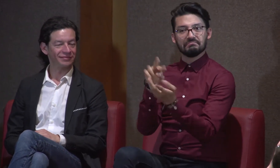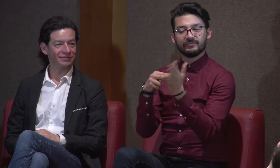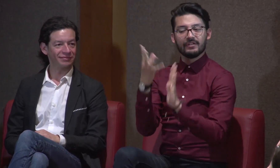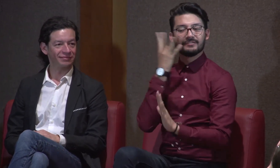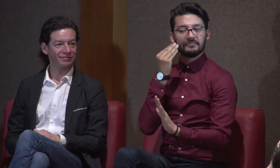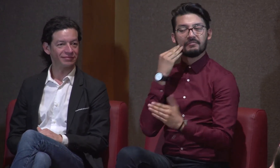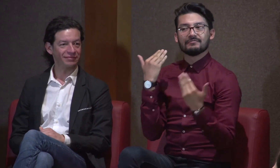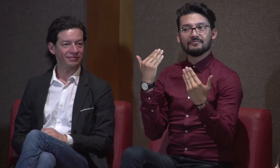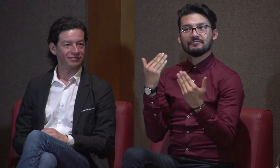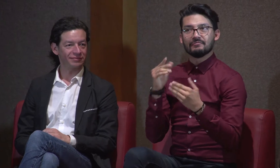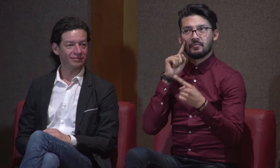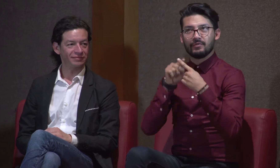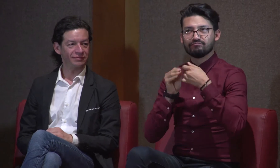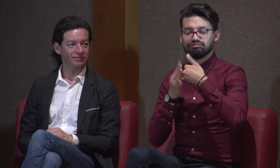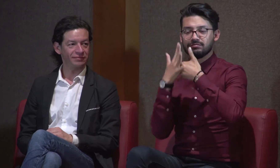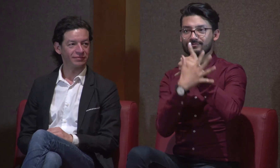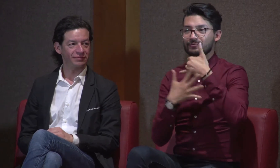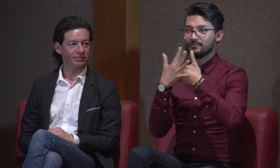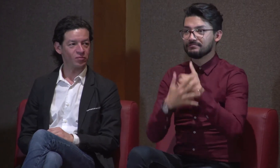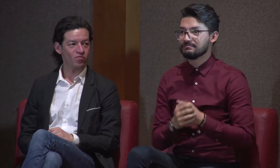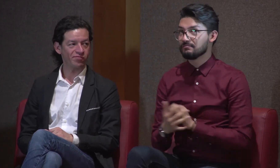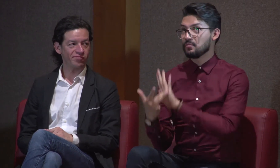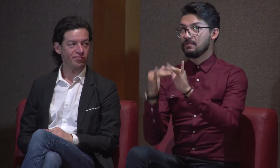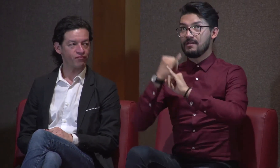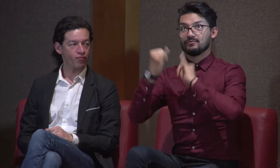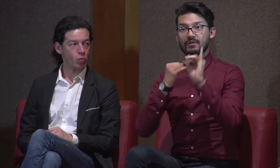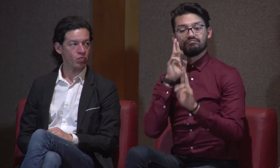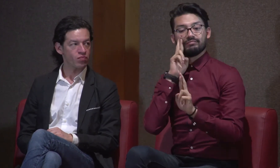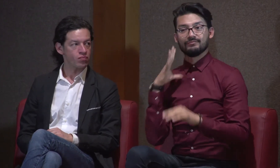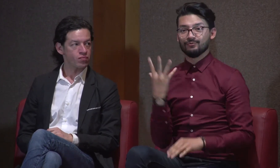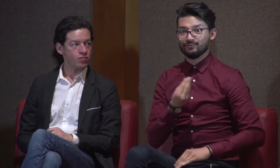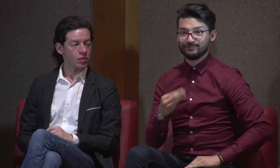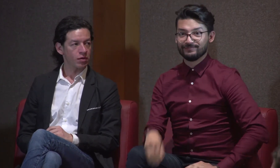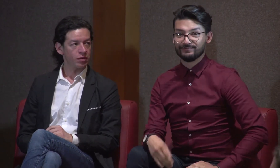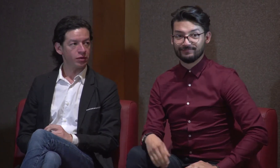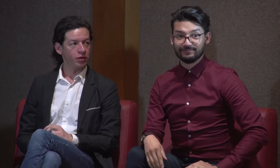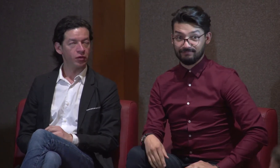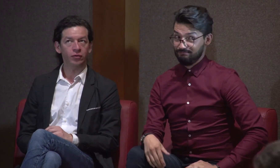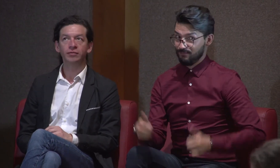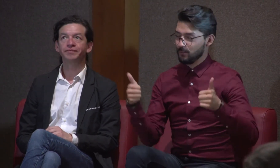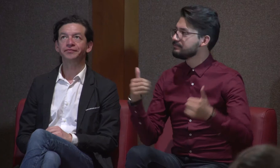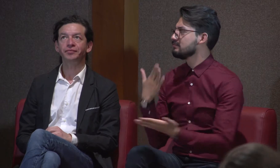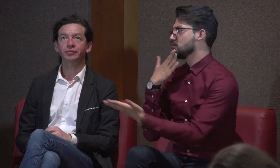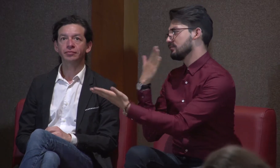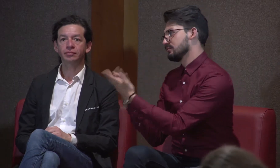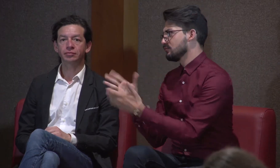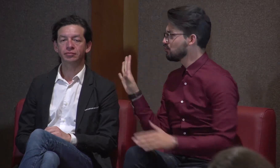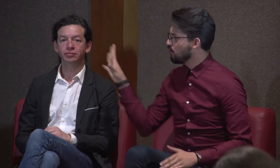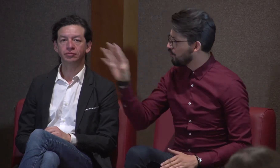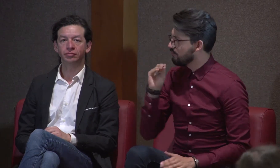podemos encontrar entonces aquí en la página web, y la idea es que se replique a nivel nacional y ojalá también logremos un reconocimiento a